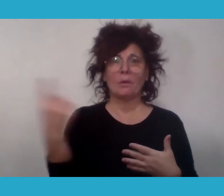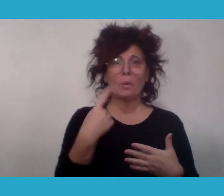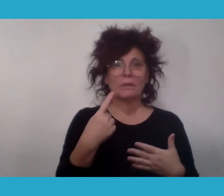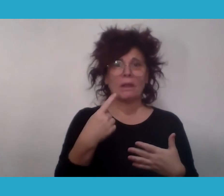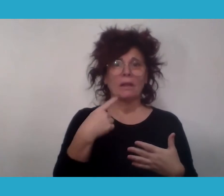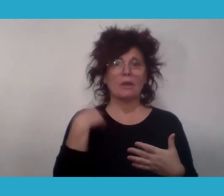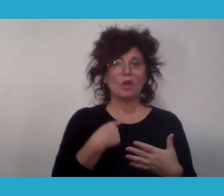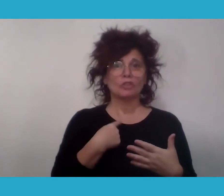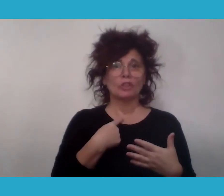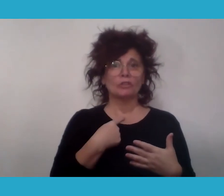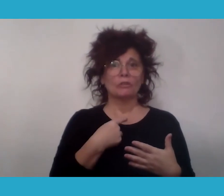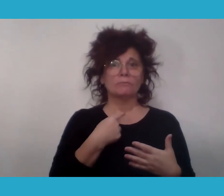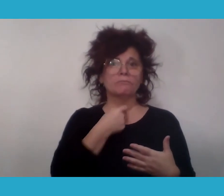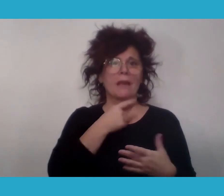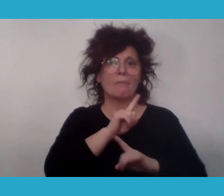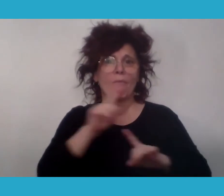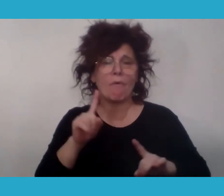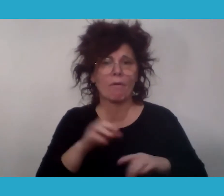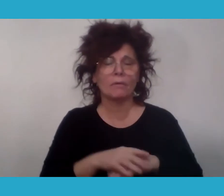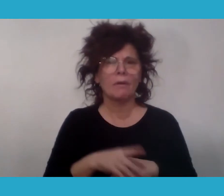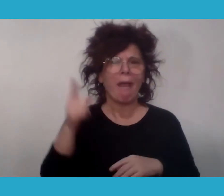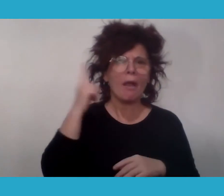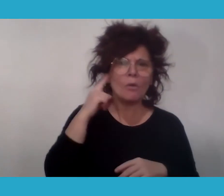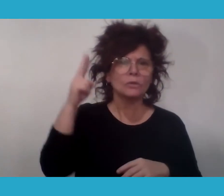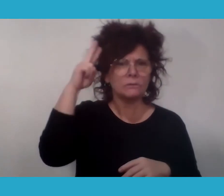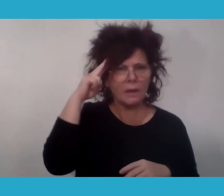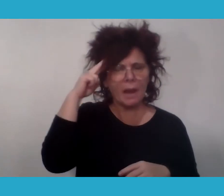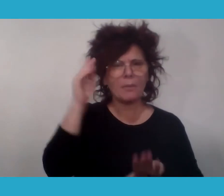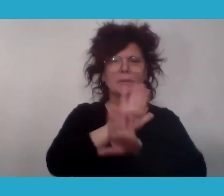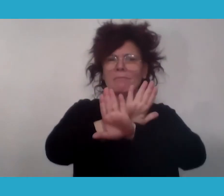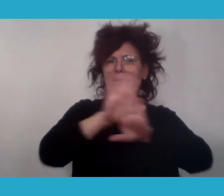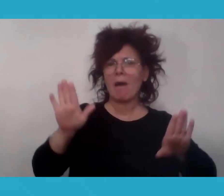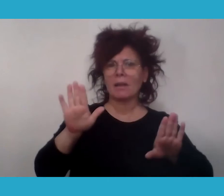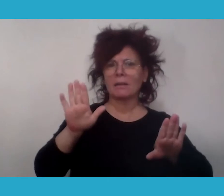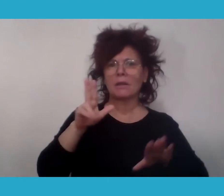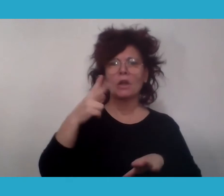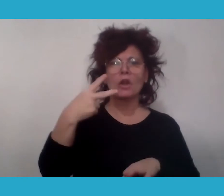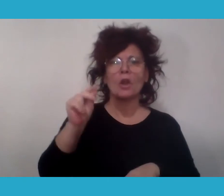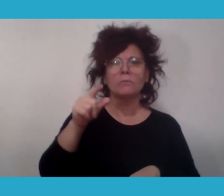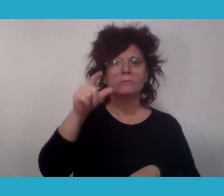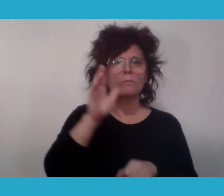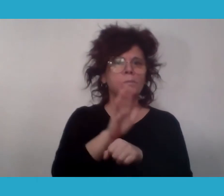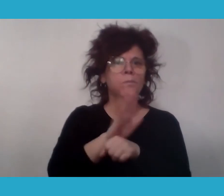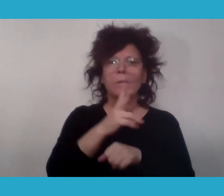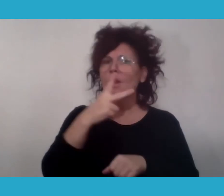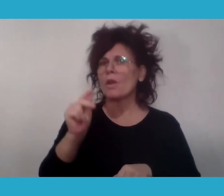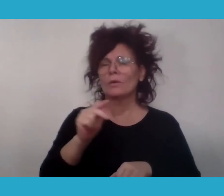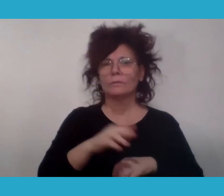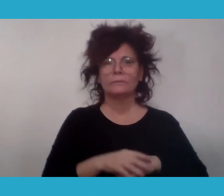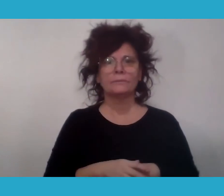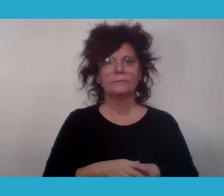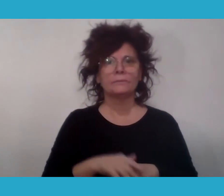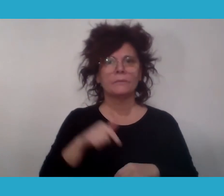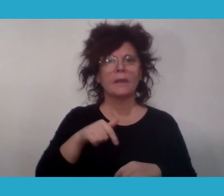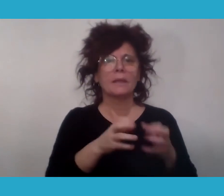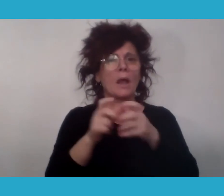exigimos paren esta obra, que escuchen y respeten. Basta, sostiene. No es no. Por lo expuesto, considera que esta